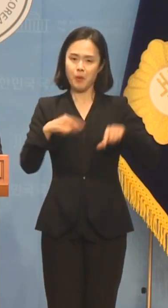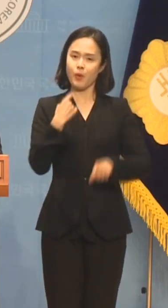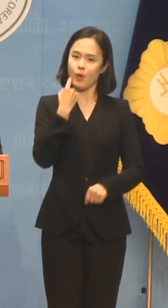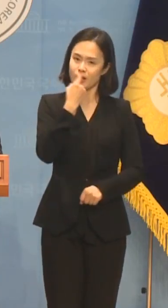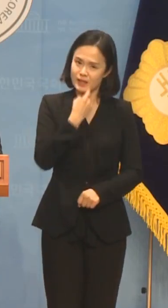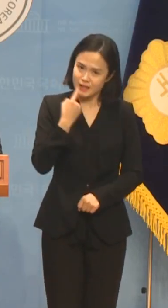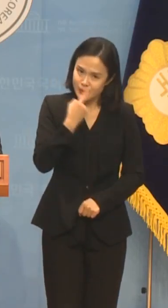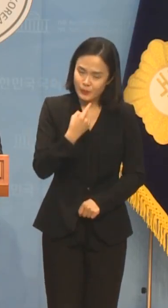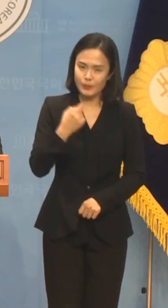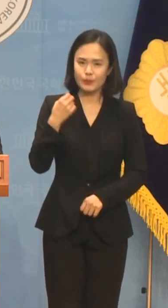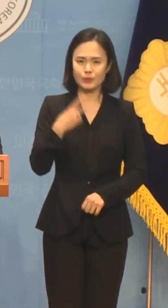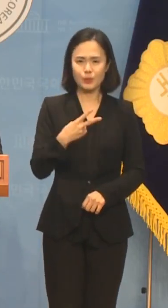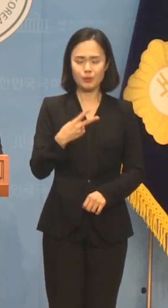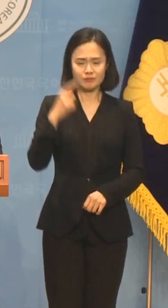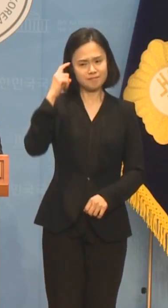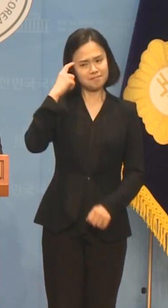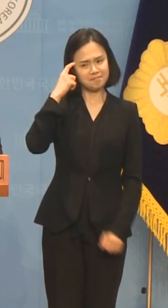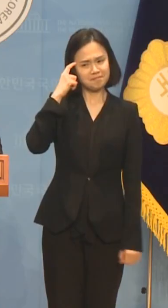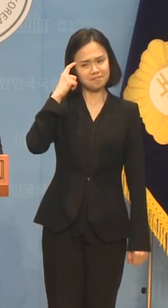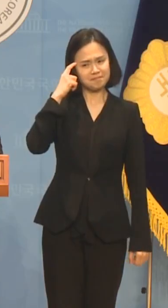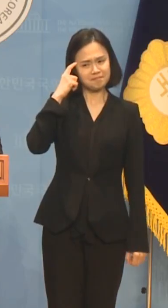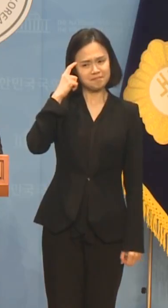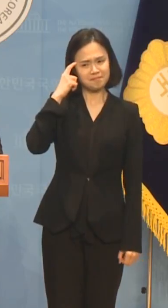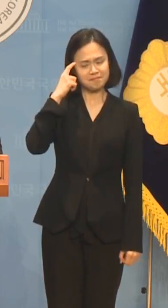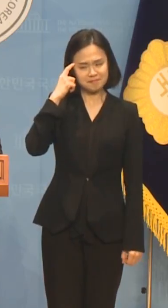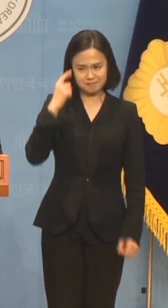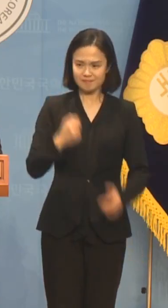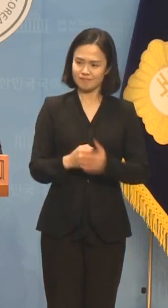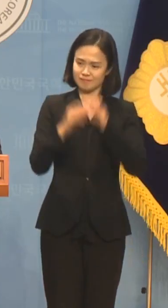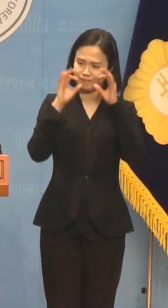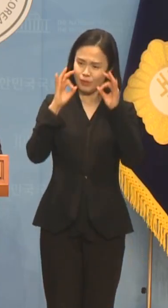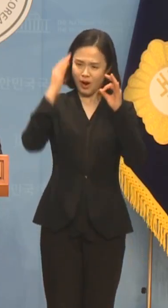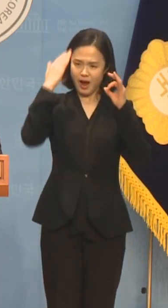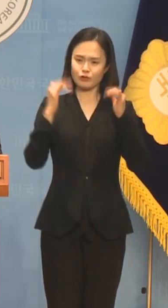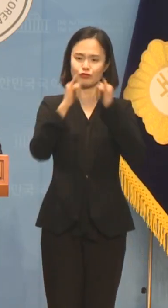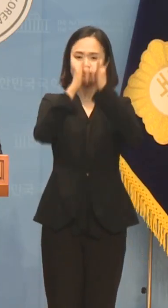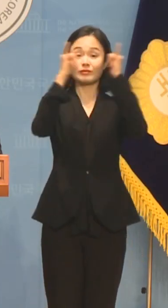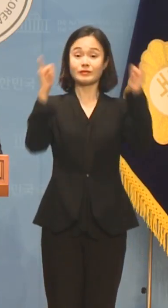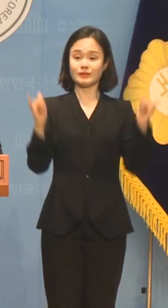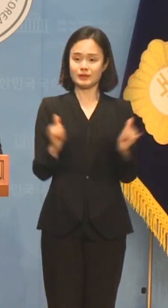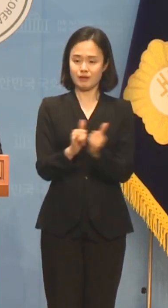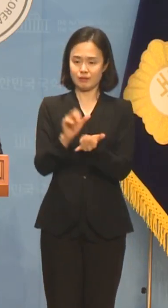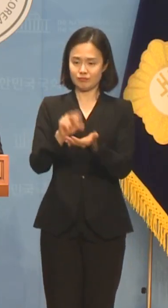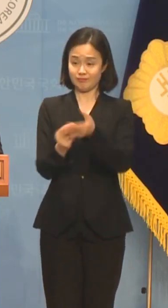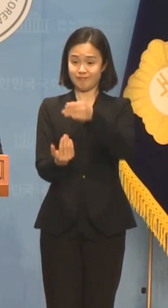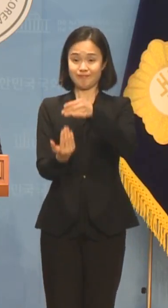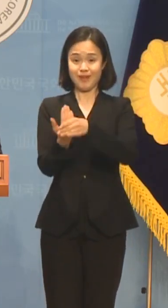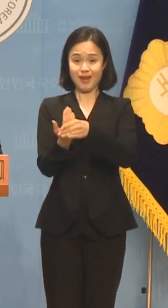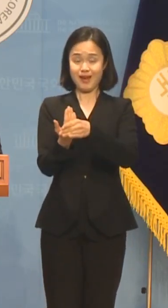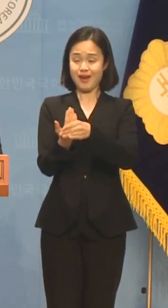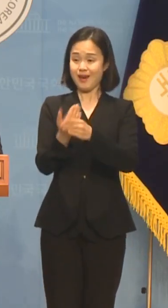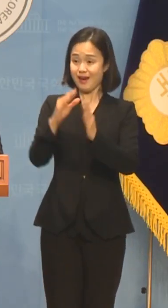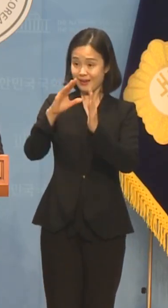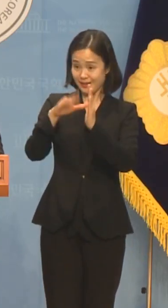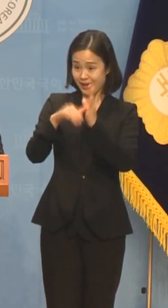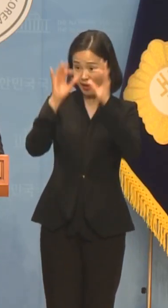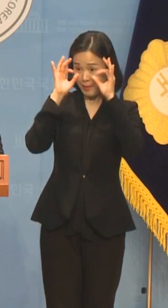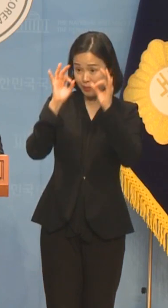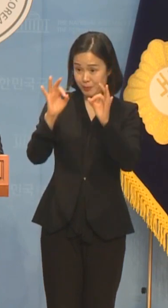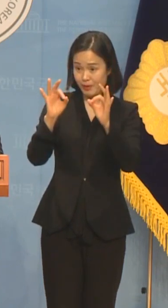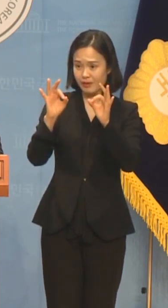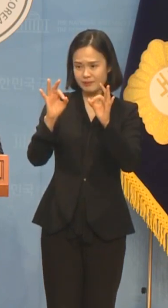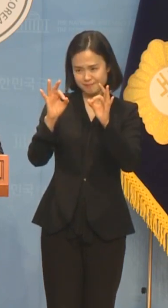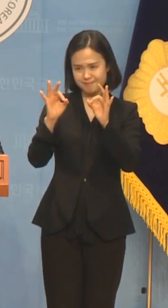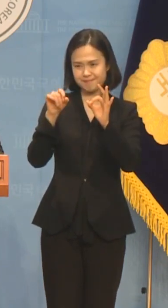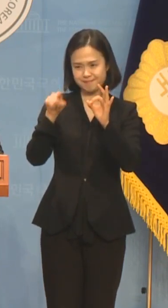그런 시각에서 어떤 특수한 한국 사회에서 일어나는 문제를 바라볼 때는 정확한 답이